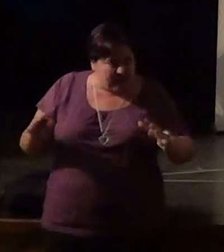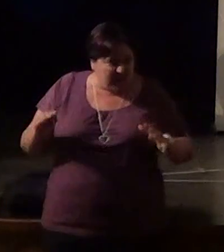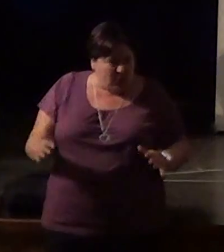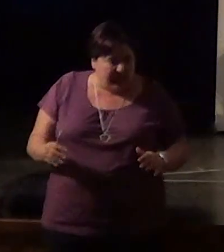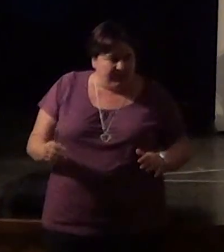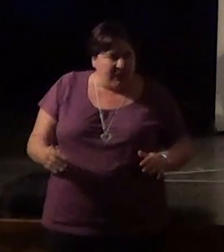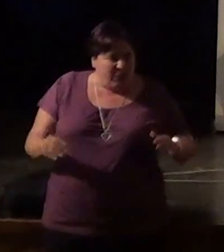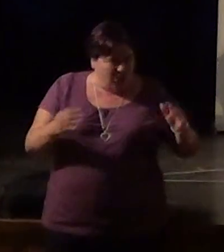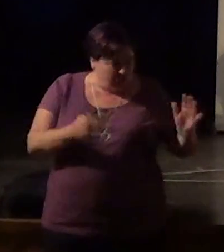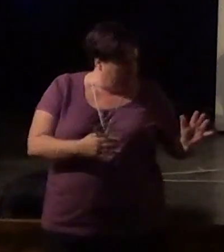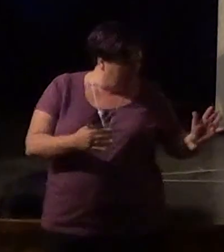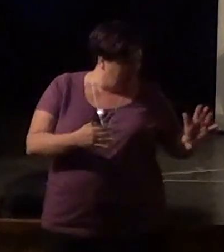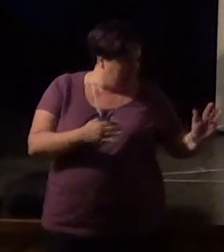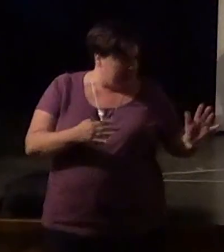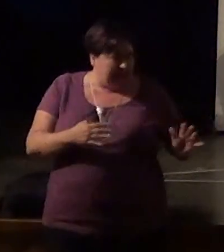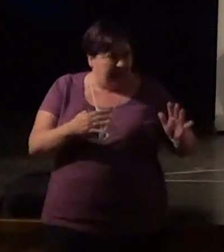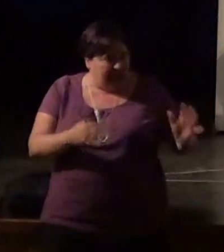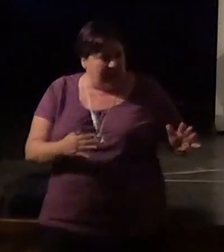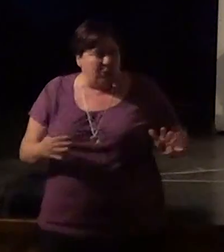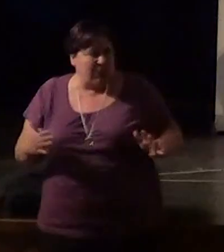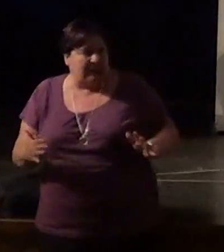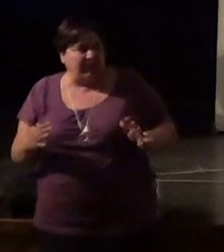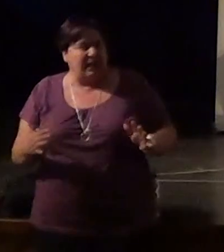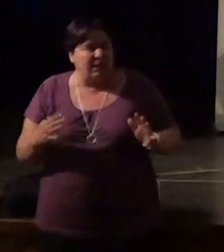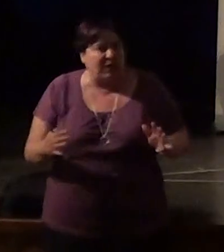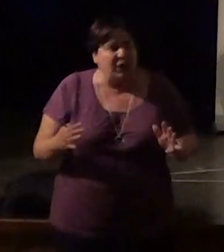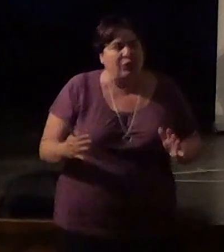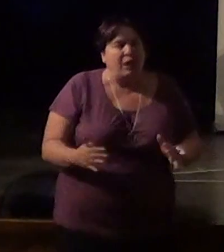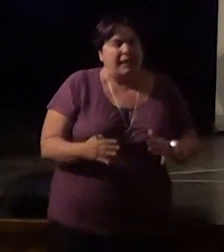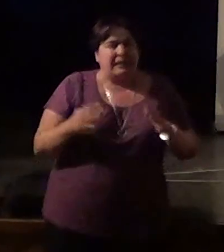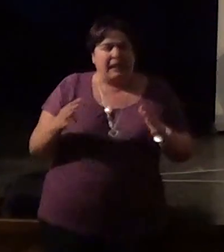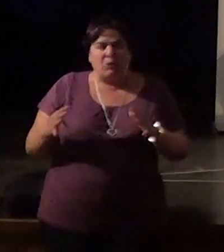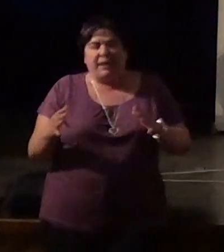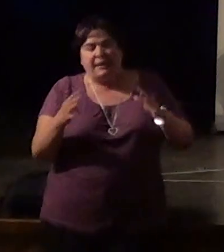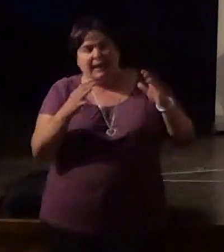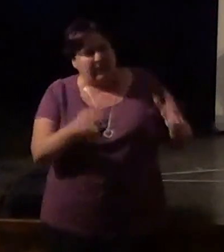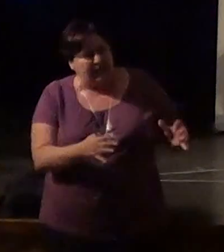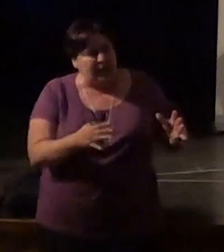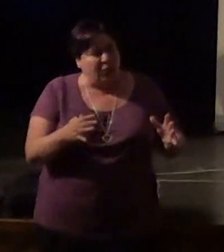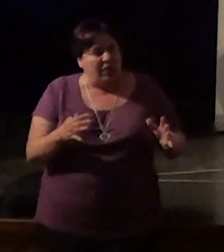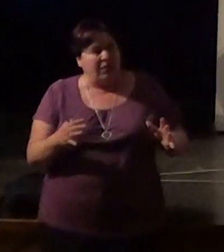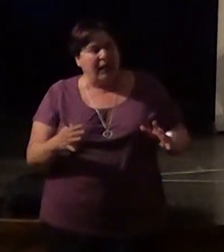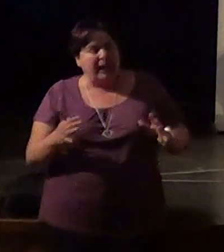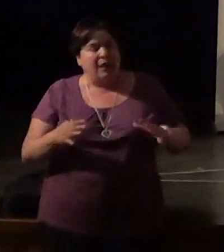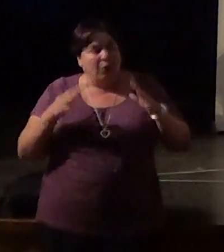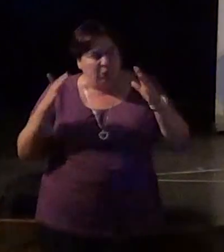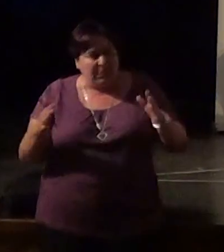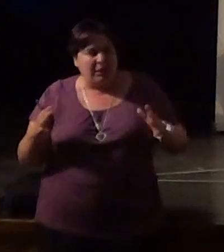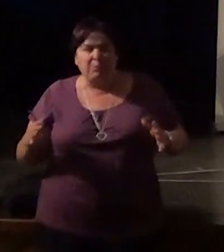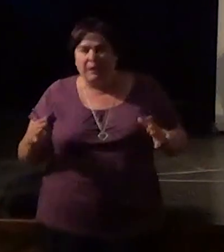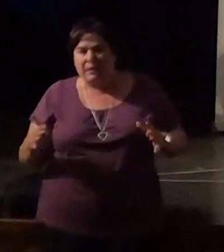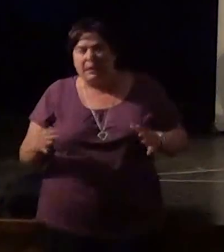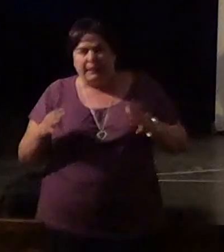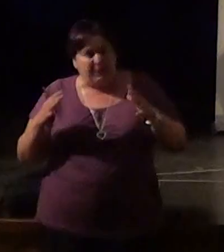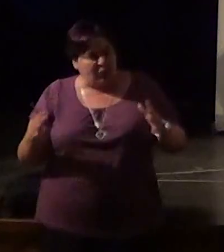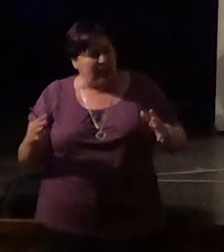ha llegado el señor Monago tenemos 60.000 parados más. Tenemos una tasa de desempleo juvenil la más alta de toda